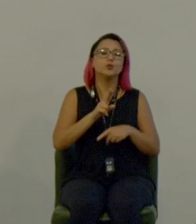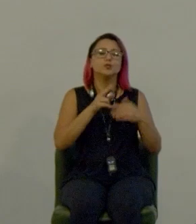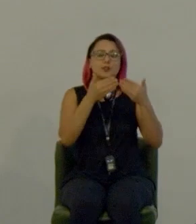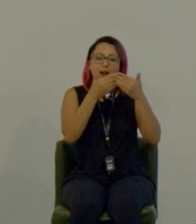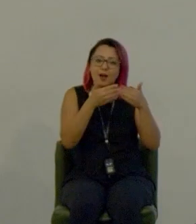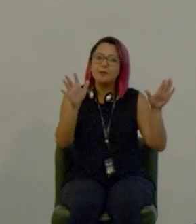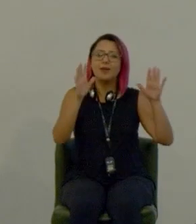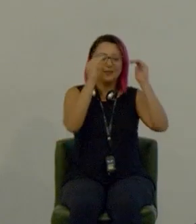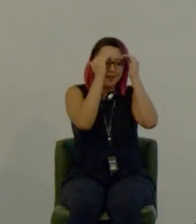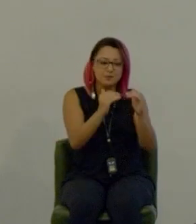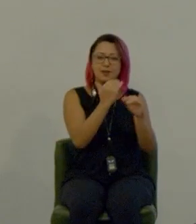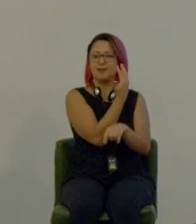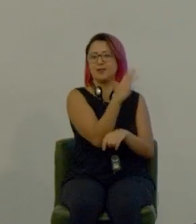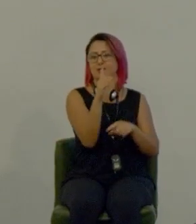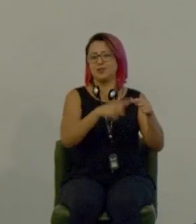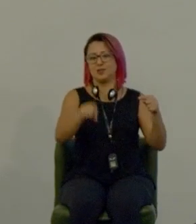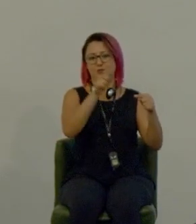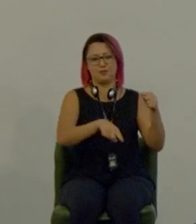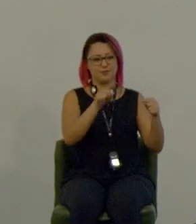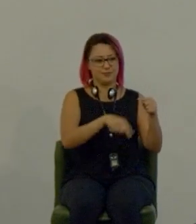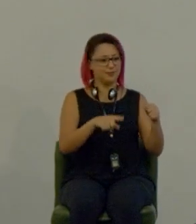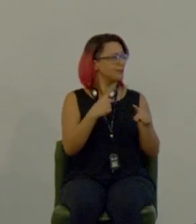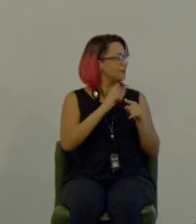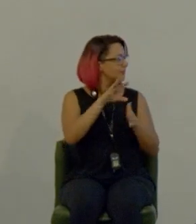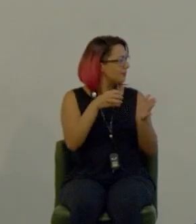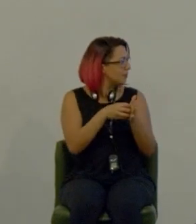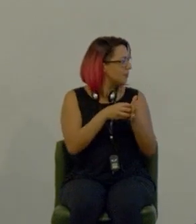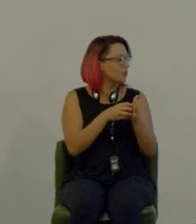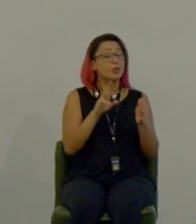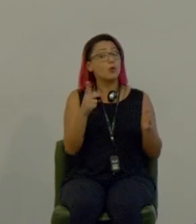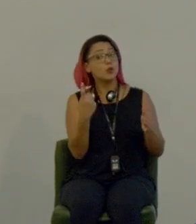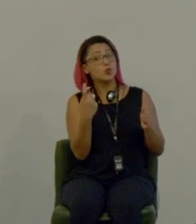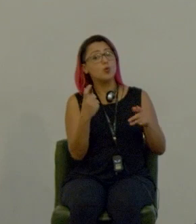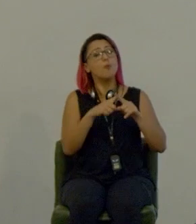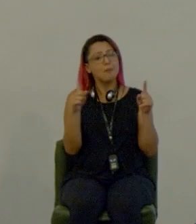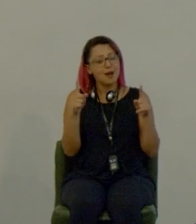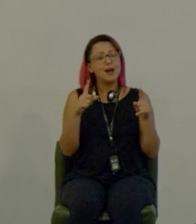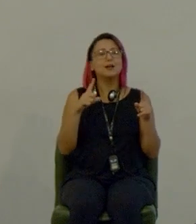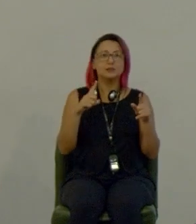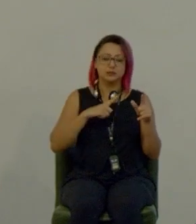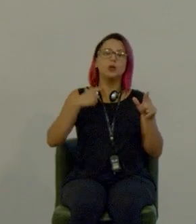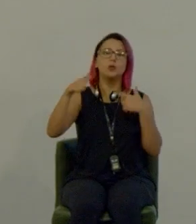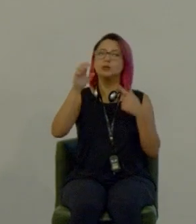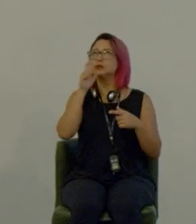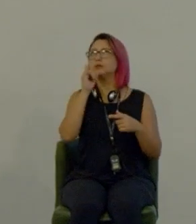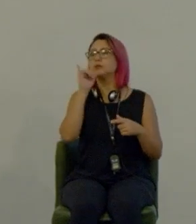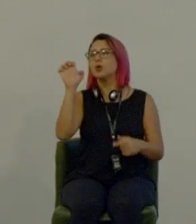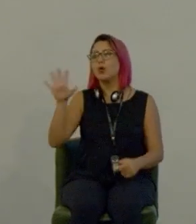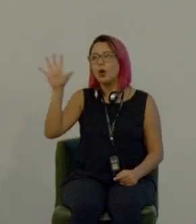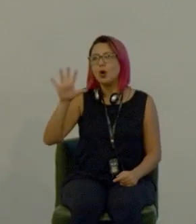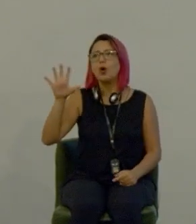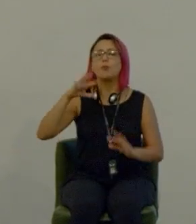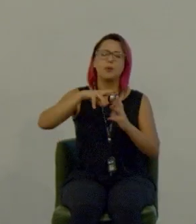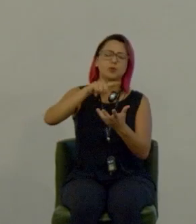minha fala, mas a ideia é justamente o quê? Que a gente vê, a Amazônia é um dos lugares do mundo, e não é o único, né? Existem lugares como esse na Europa também, em outras partes